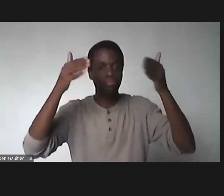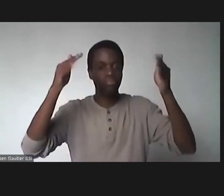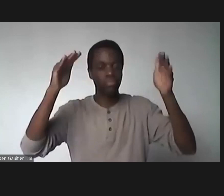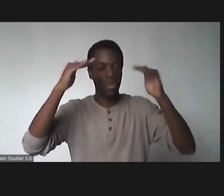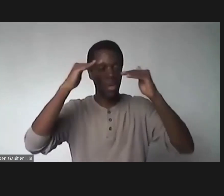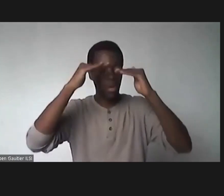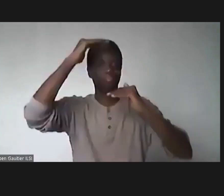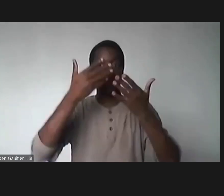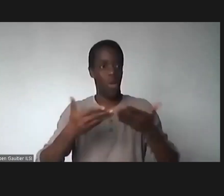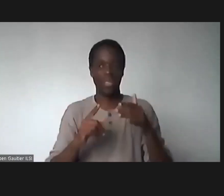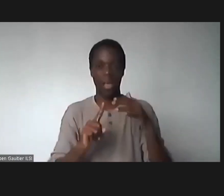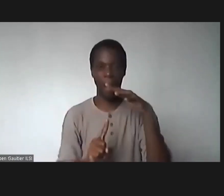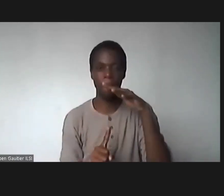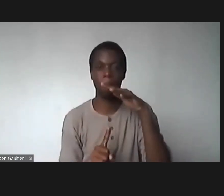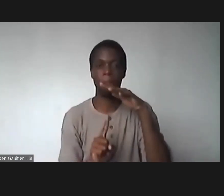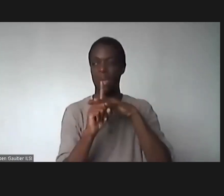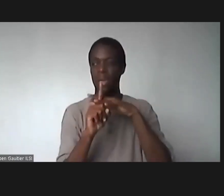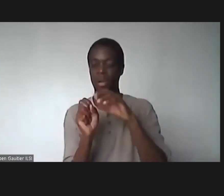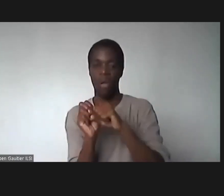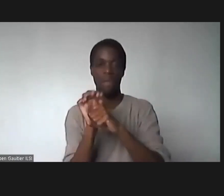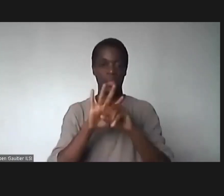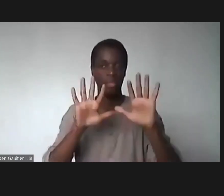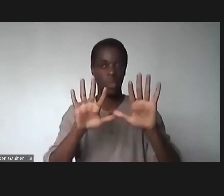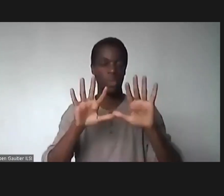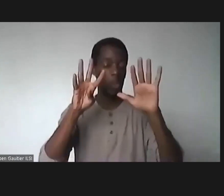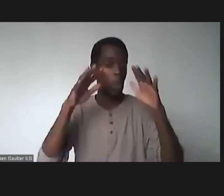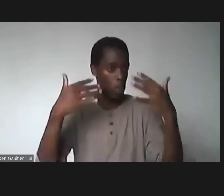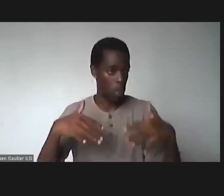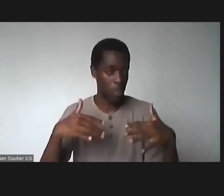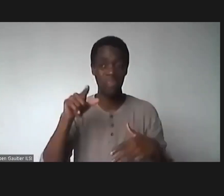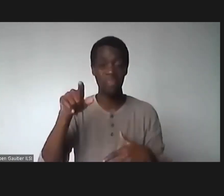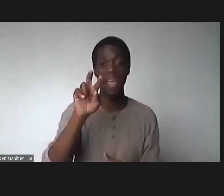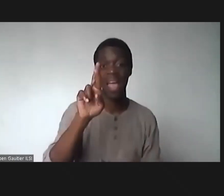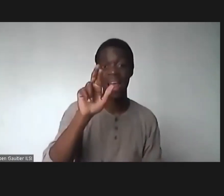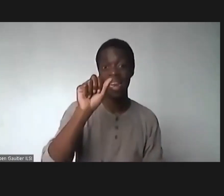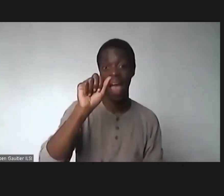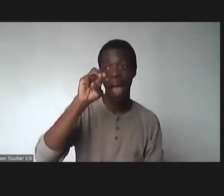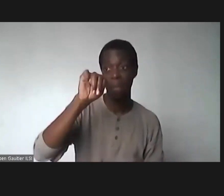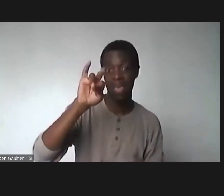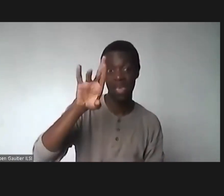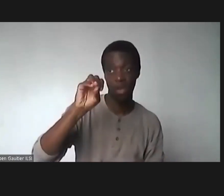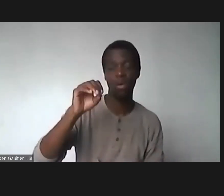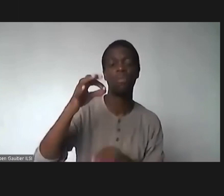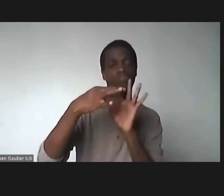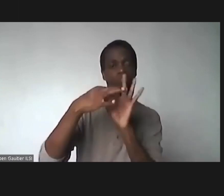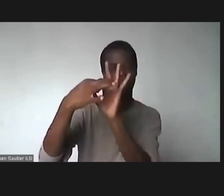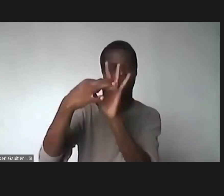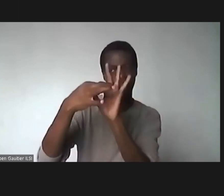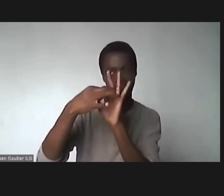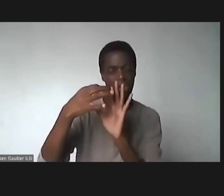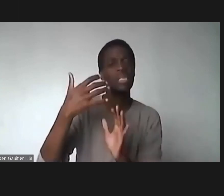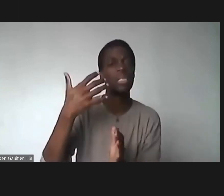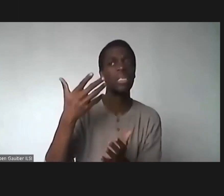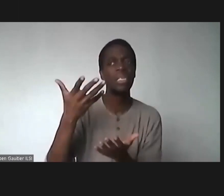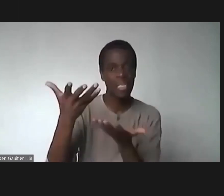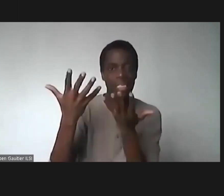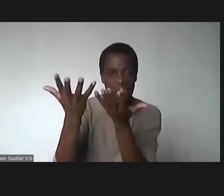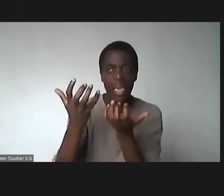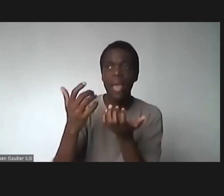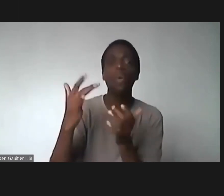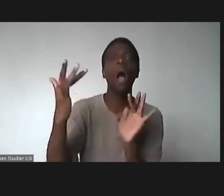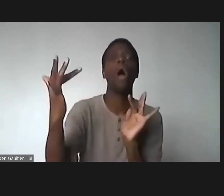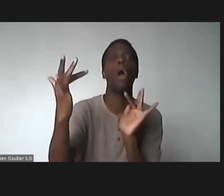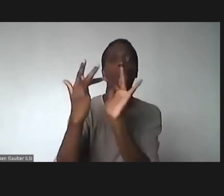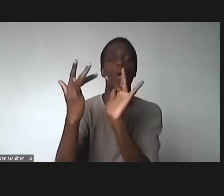latinoamericanos. Me encantaría tener el contacto de Ramiro porque sé que Guatemala ha realizado el censo